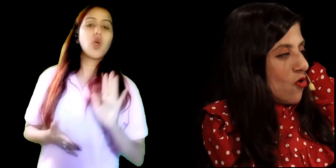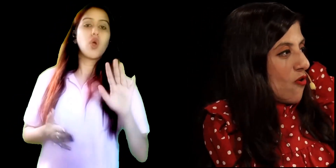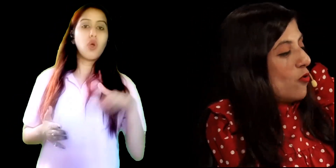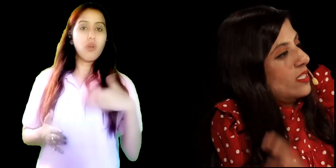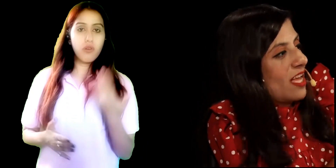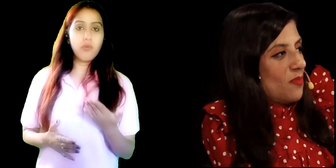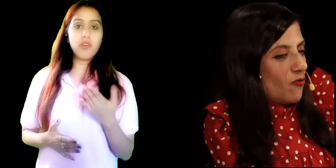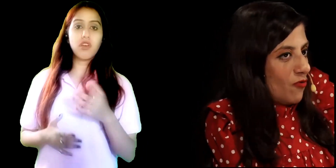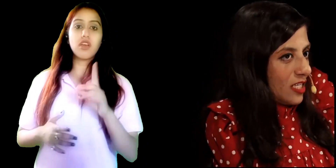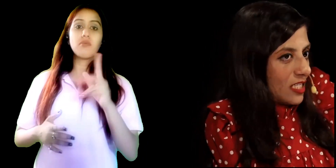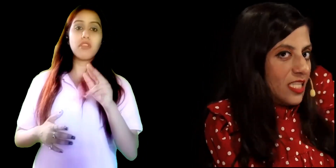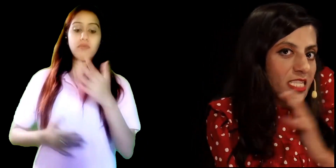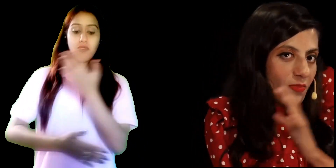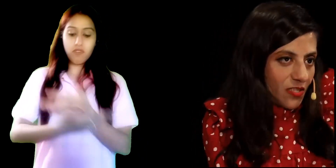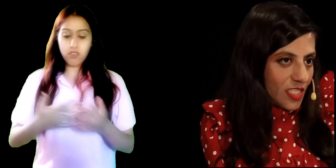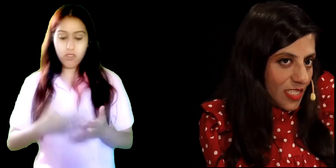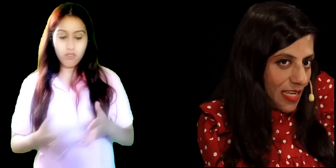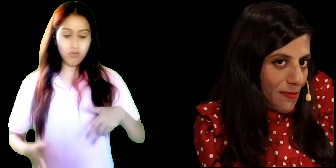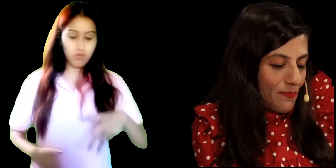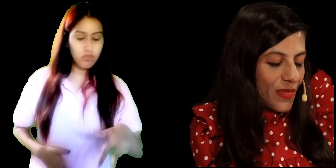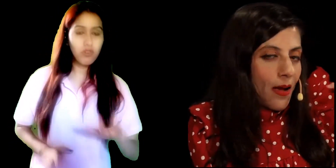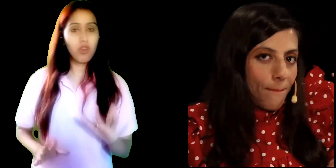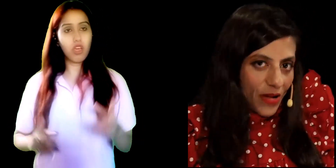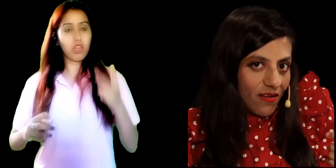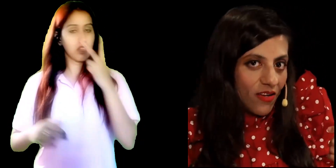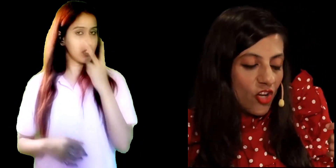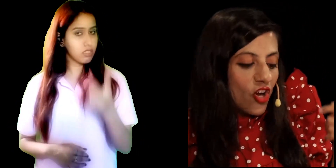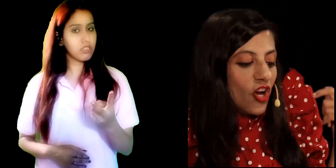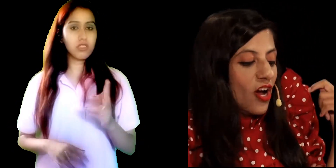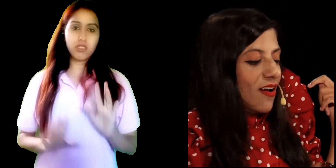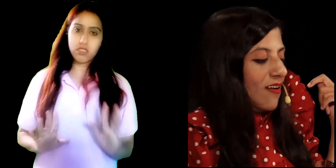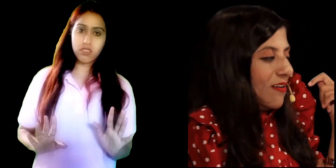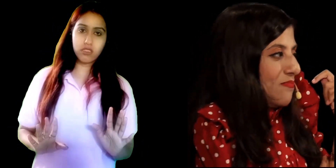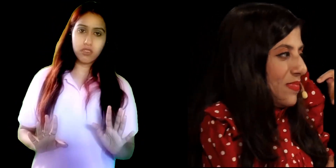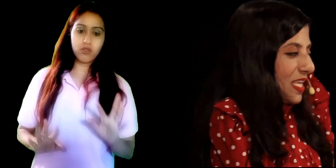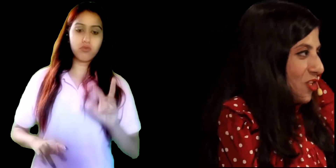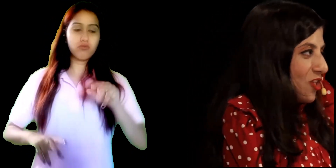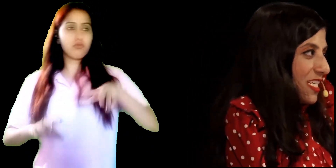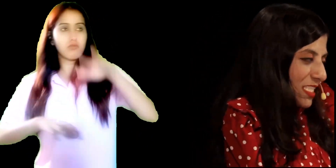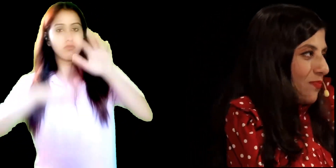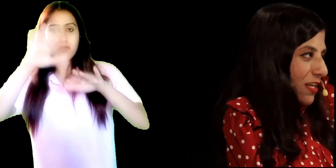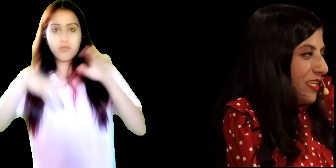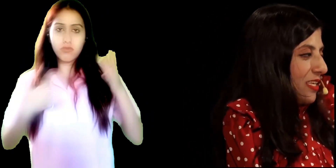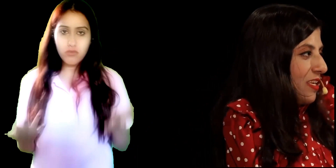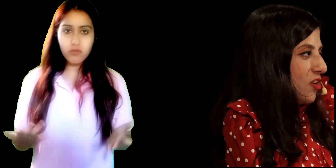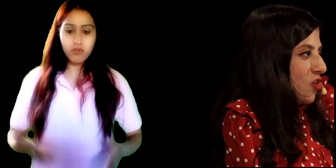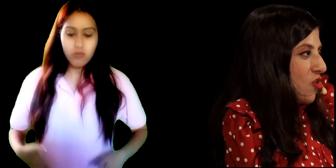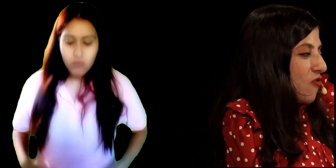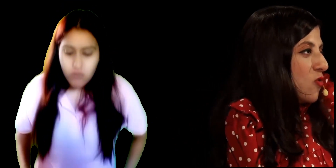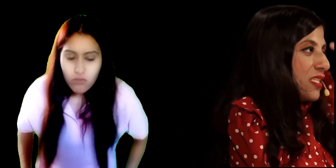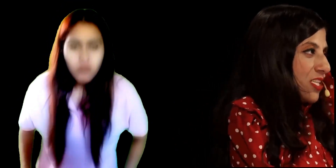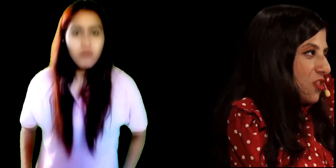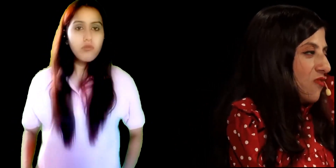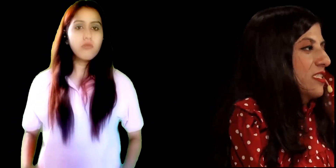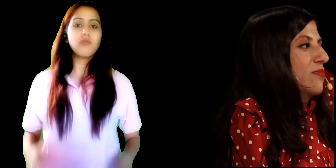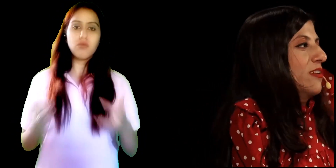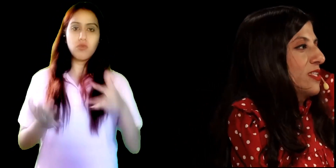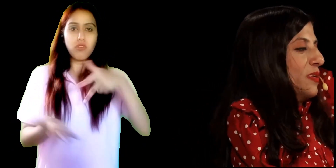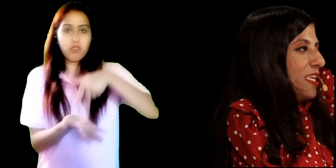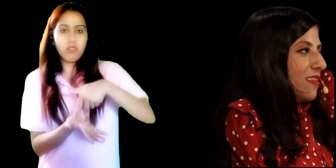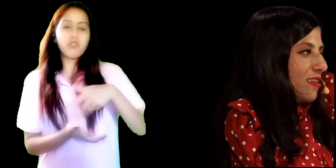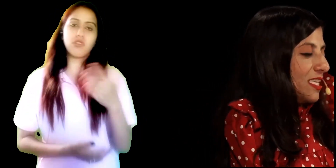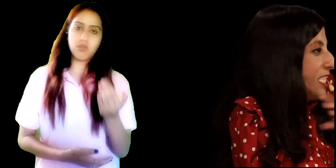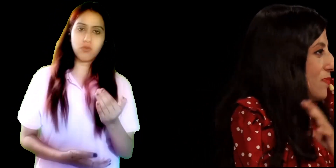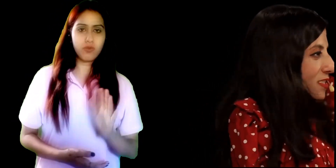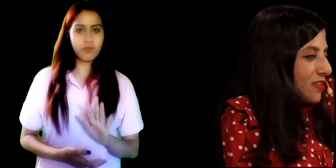हो वो सारी मैं फुलफ़िल करती थी सब सर्विसेज के लिए, पर मेरी जो डिसेबिलिटी थी वो उस लिस्ट ऑफ